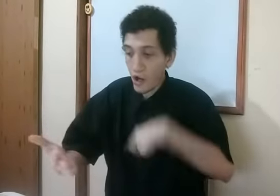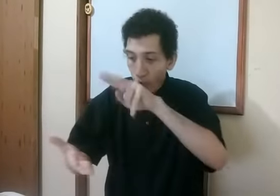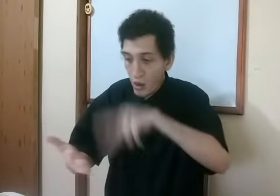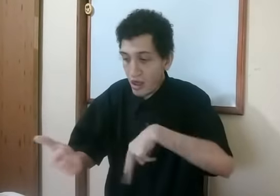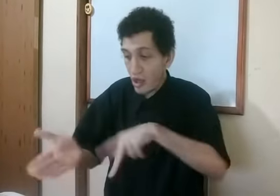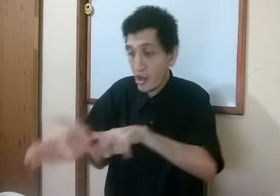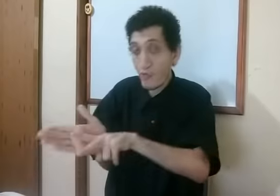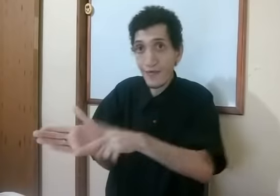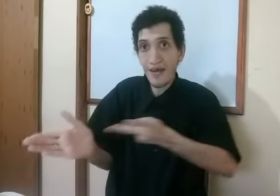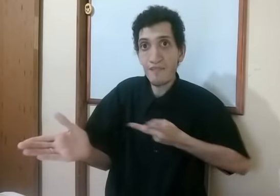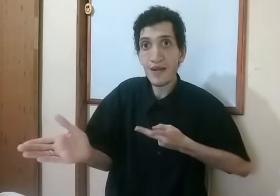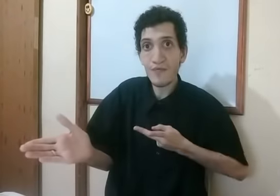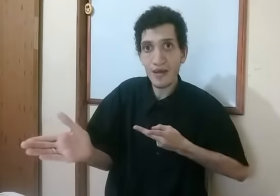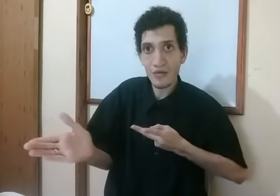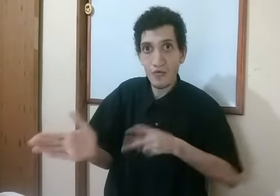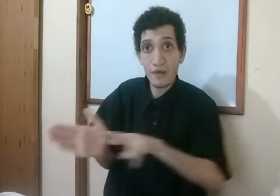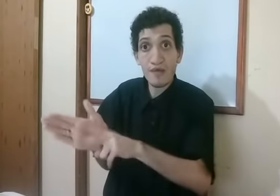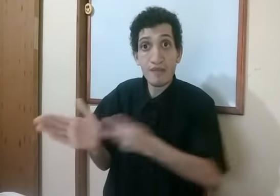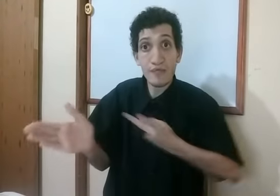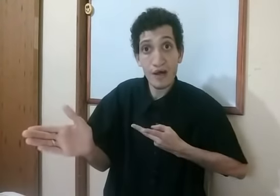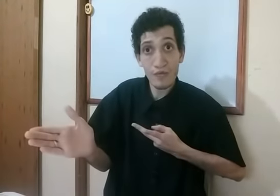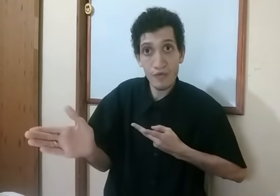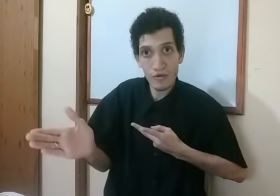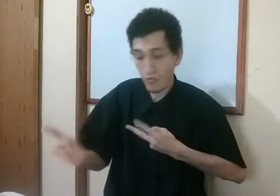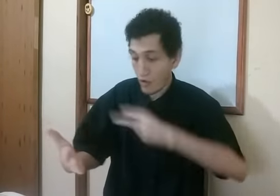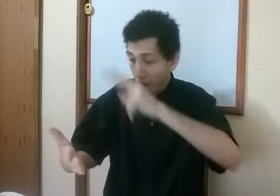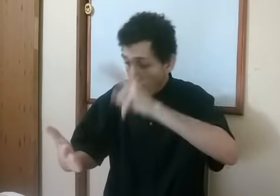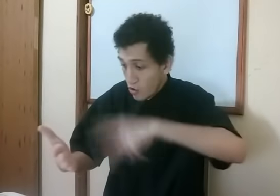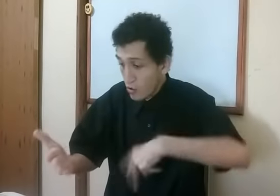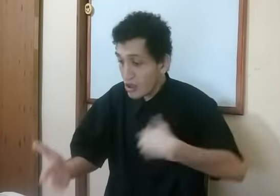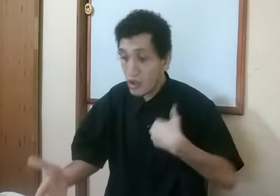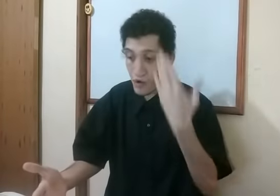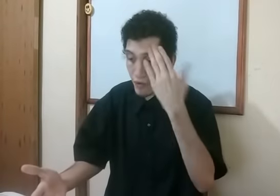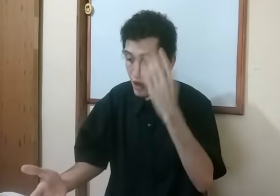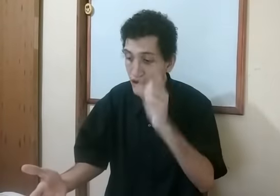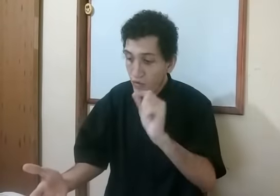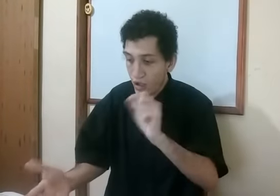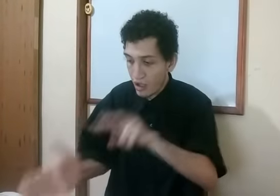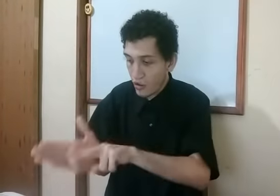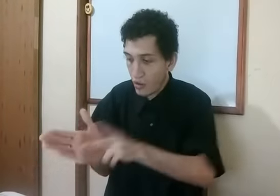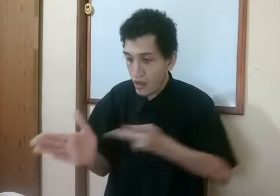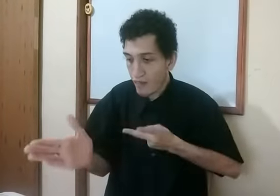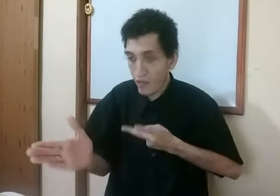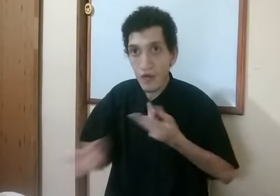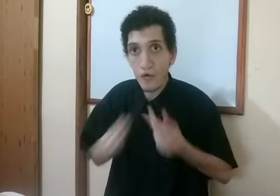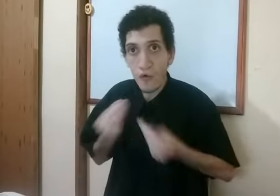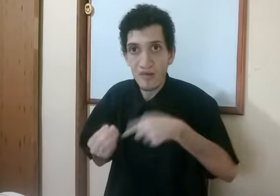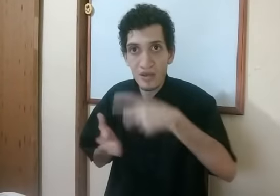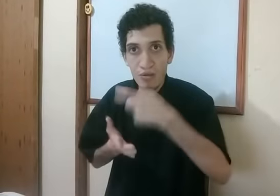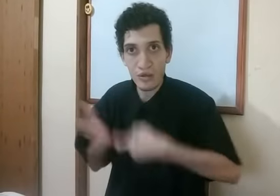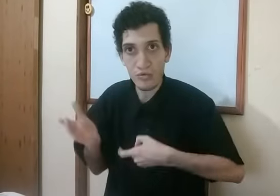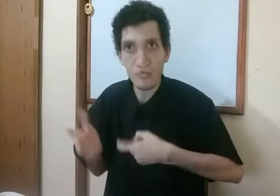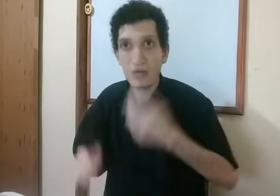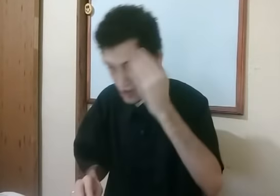li, eu interpretei. Interpretando o texto. Eu li e eu entendi o quê? Eu interpretei como esse texto. Entendeu?